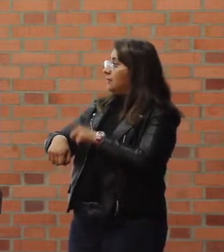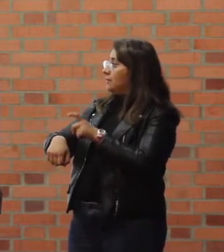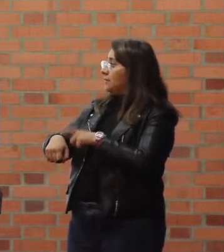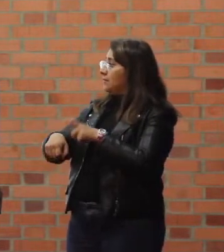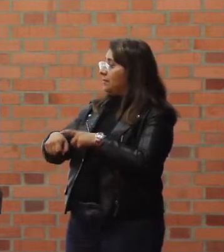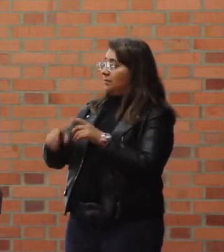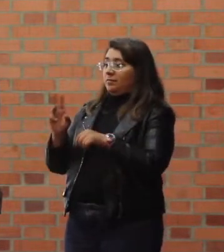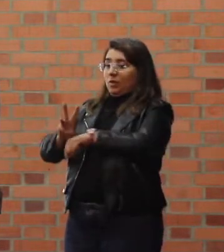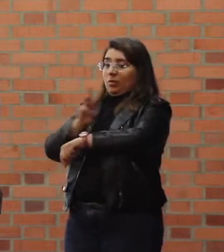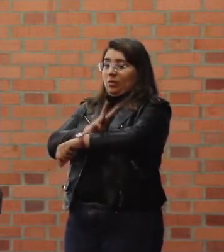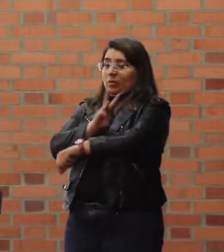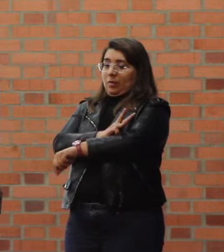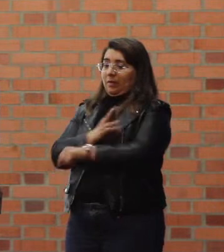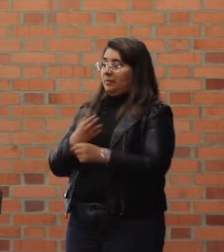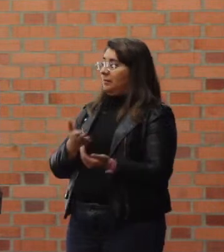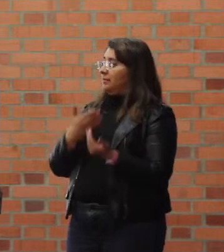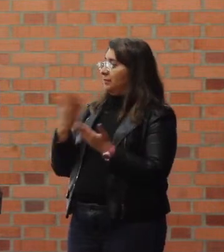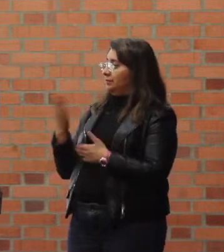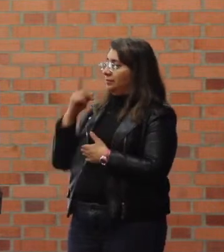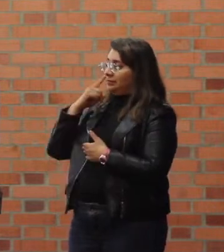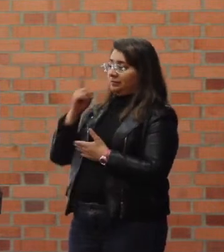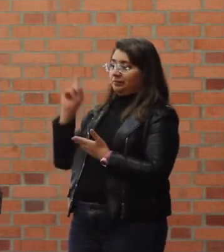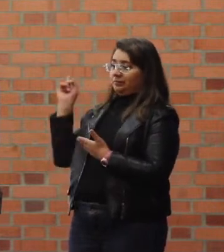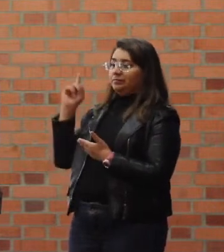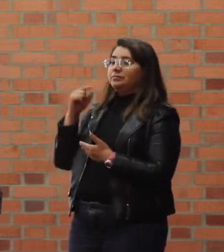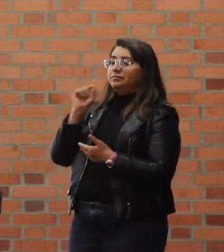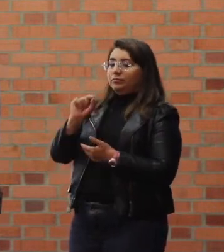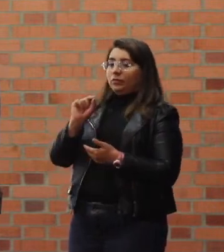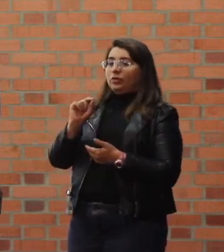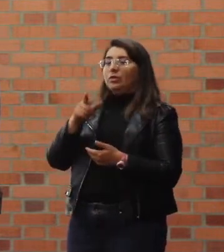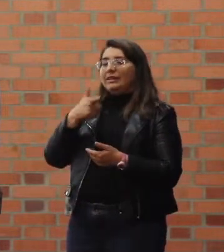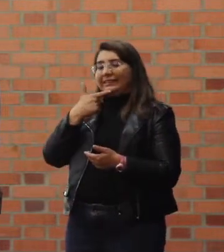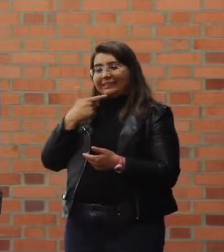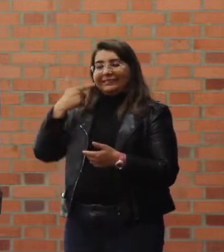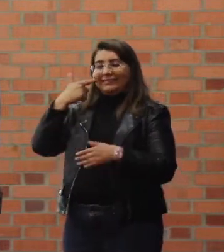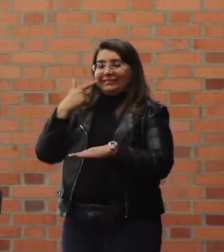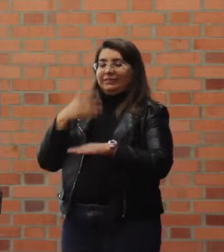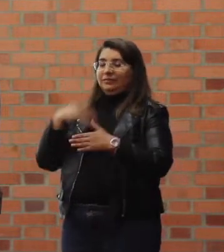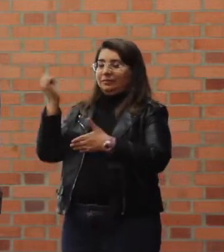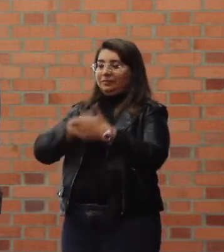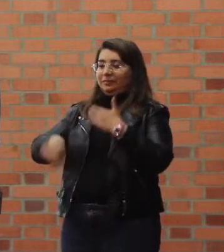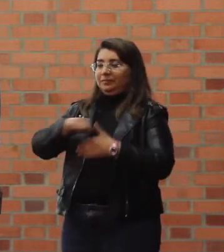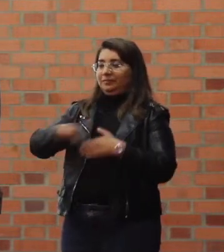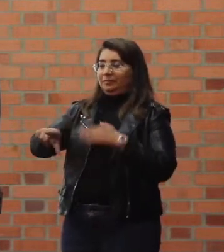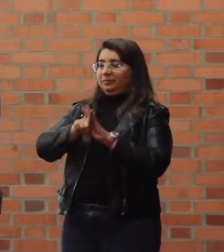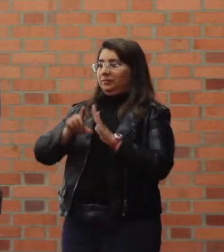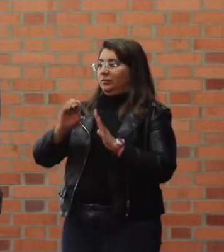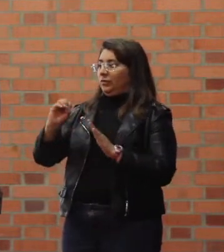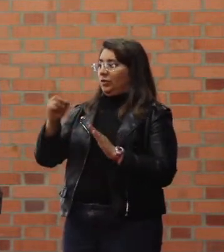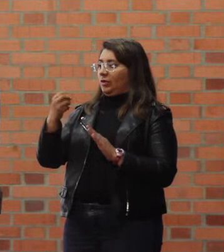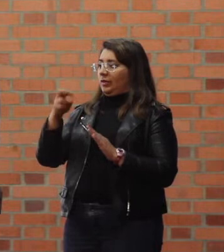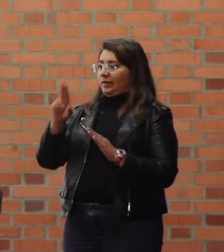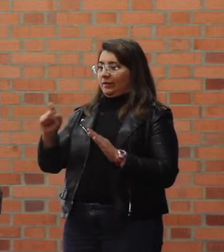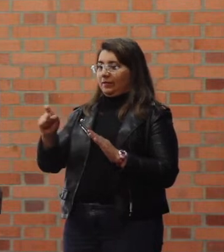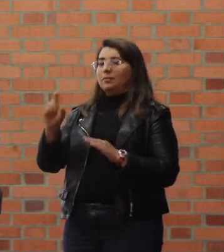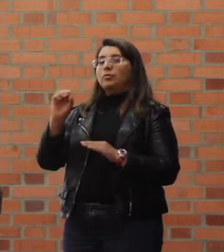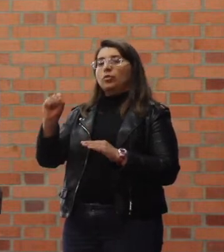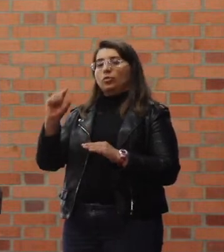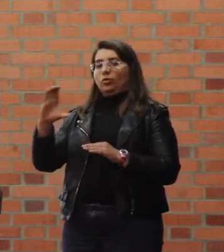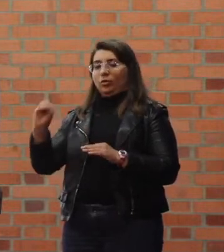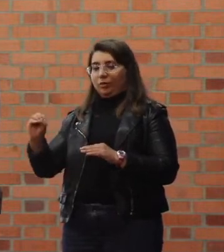sitio web de la mesa triple W punto despenalización del aborto punto org.com